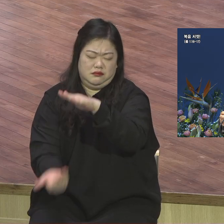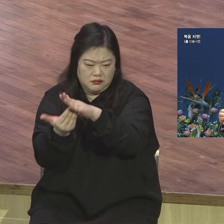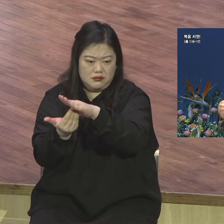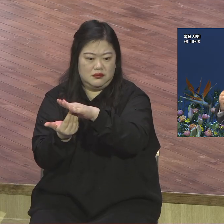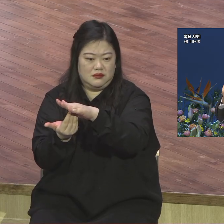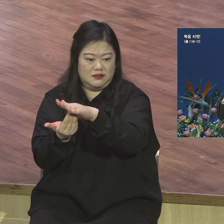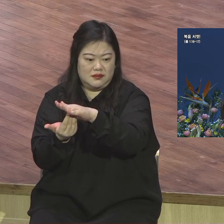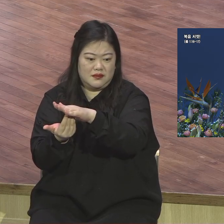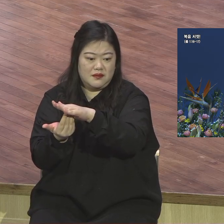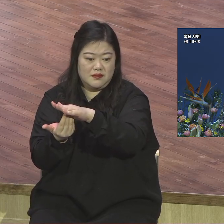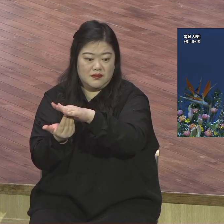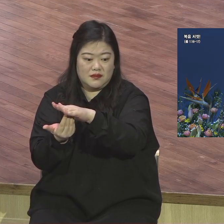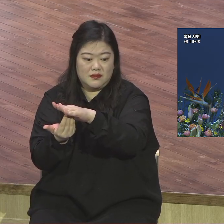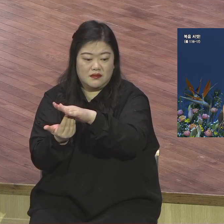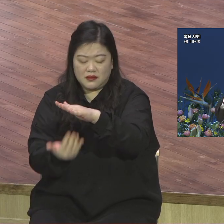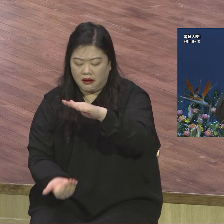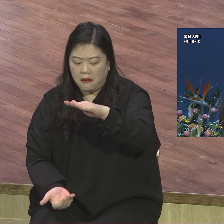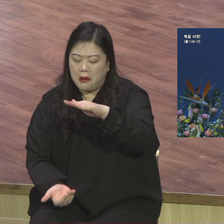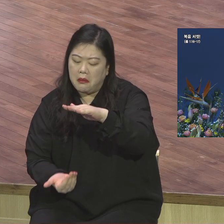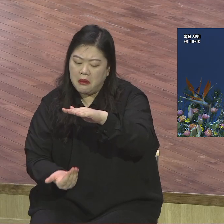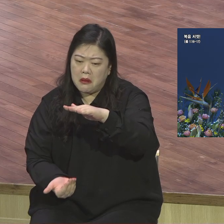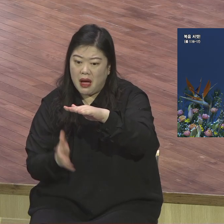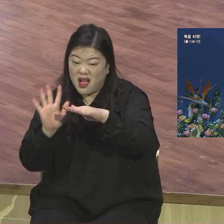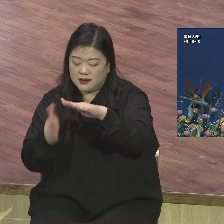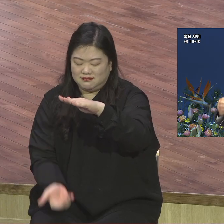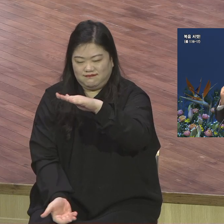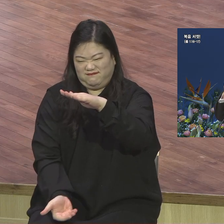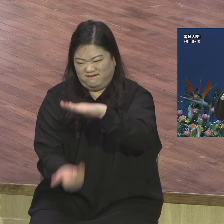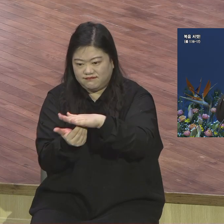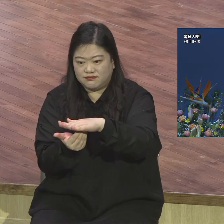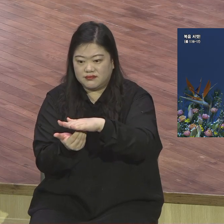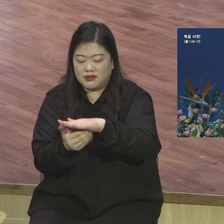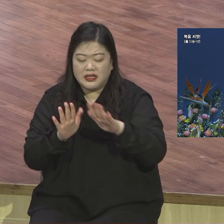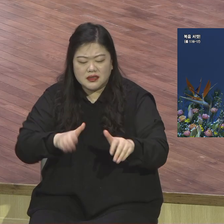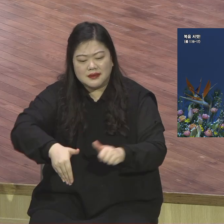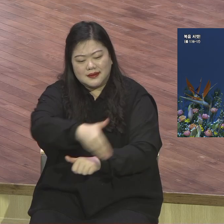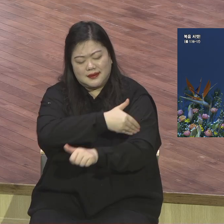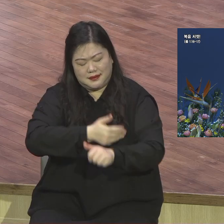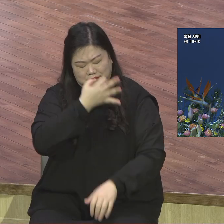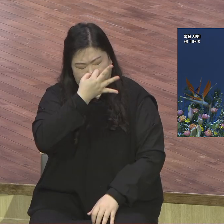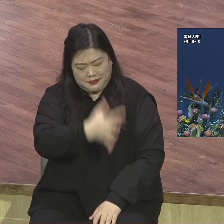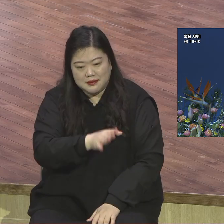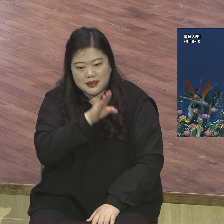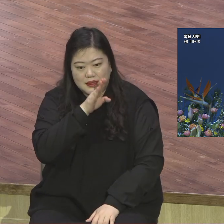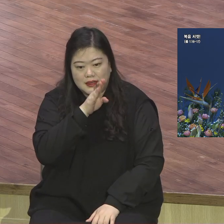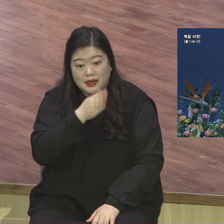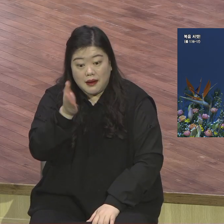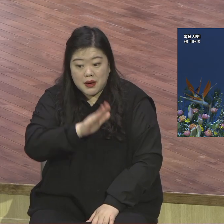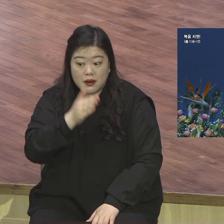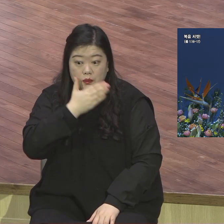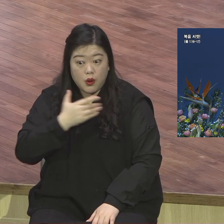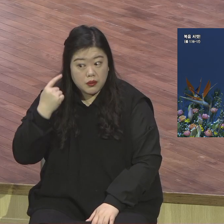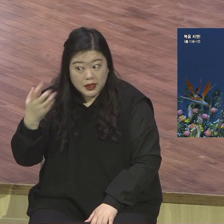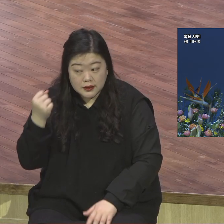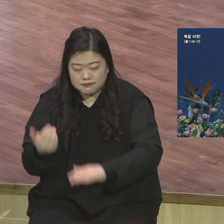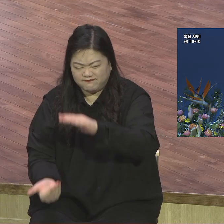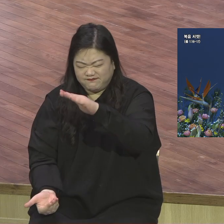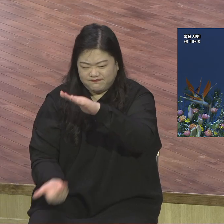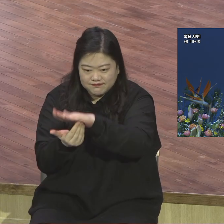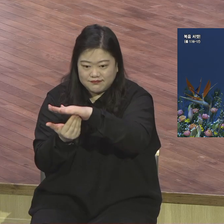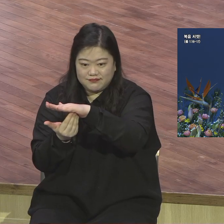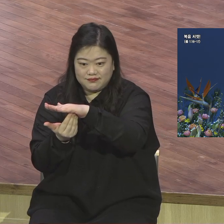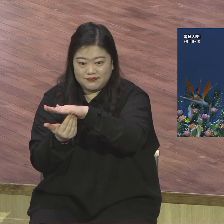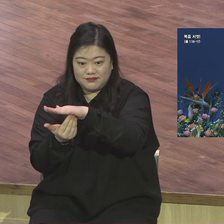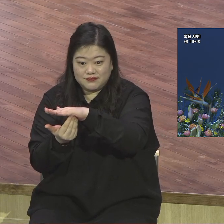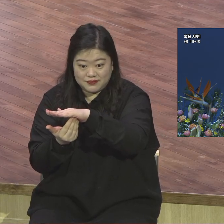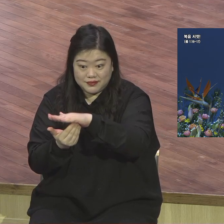감옥이라도 그것이 풀불 속이라도 가야굴 속이라도 최고로는 복음 드리는 영적 서밋이 되겠다. 결단한 시간